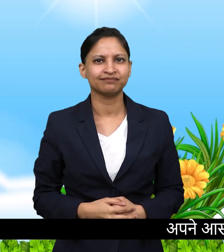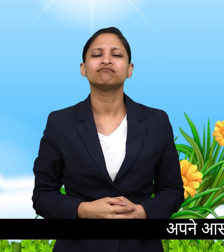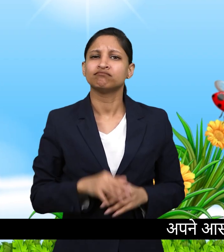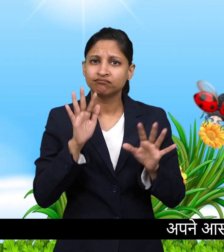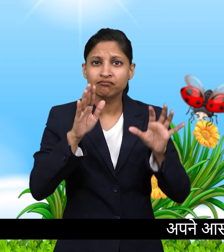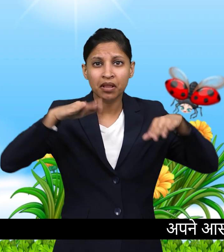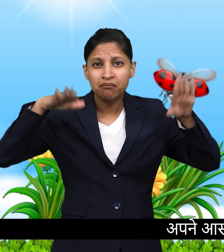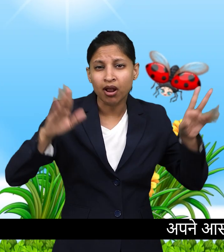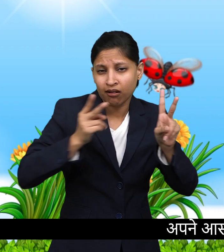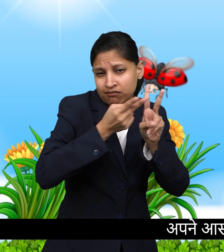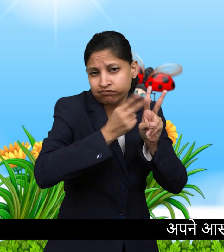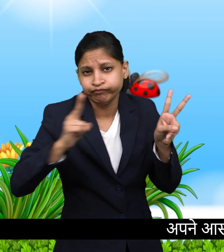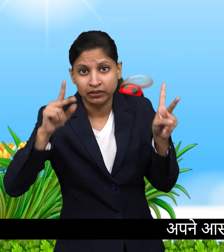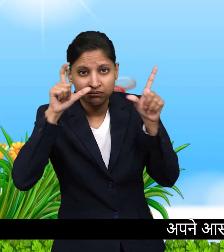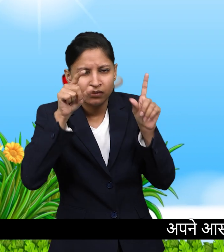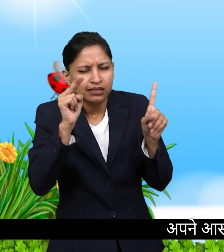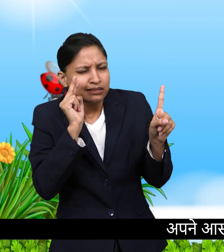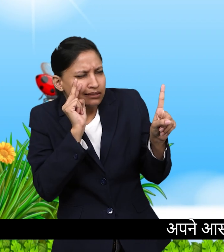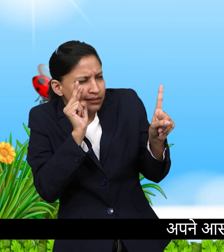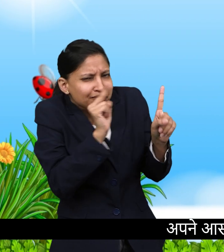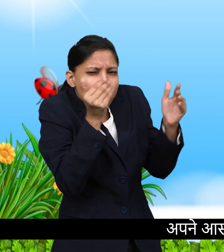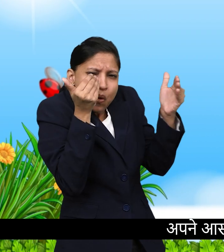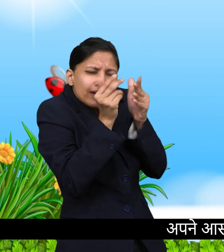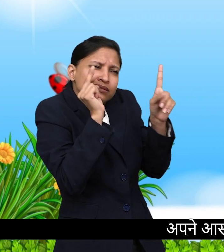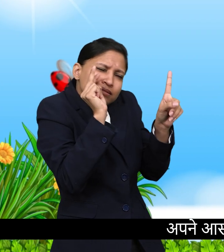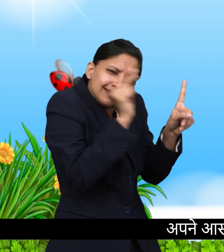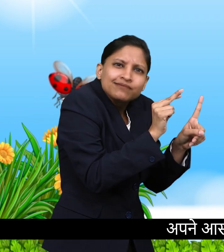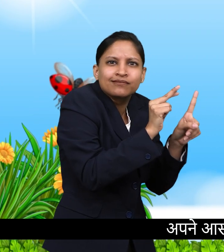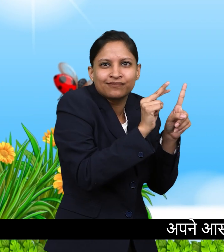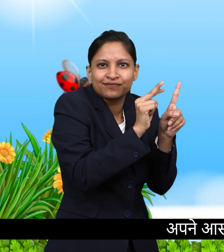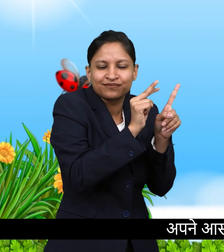अपने आसपास के पक्षियों को ध्यान से देखें।